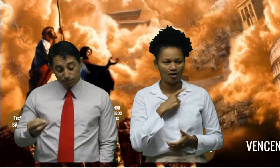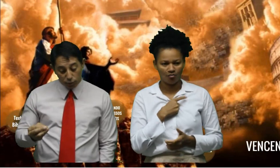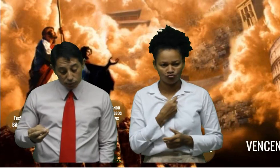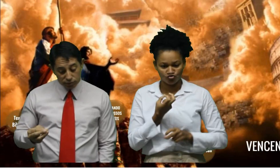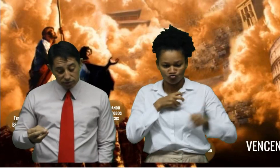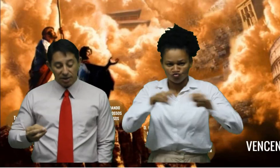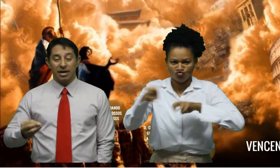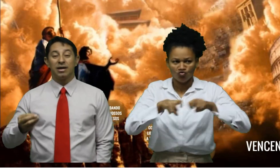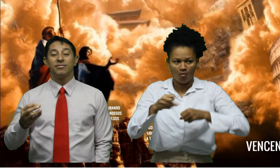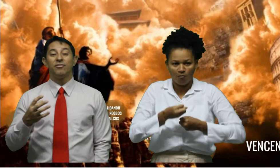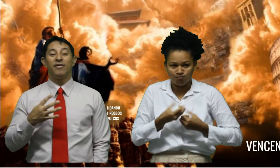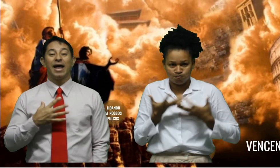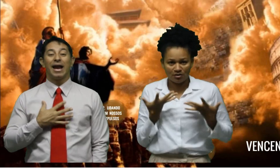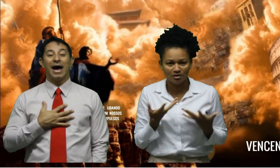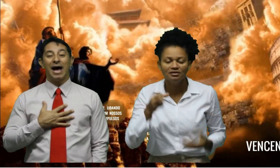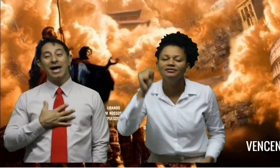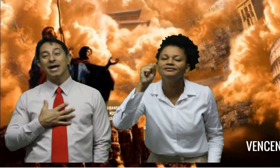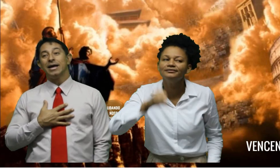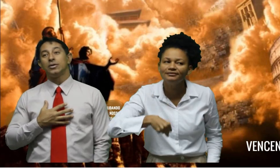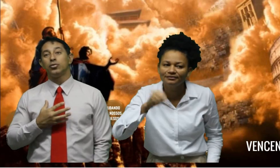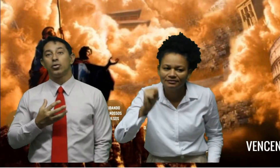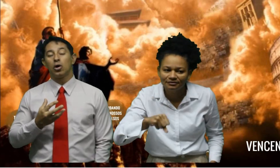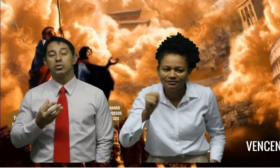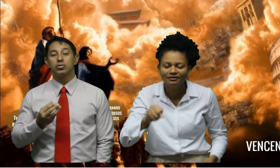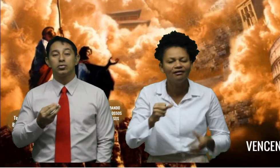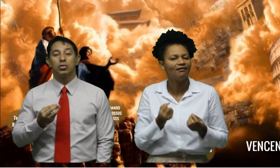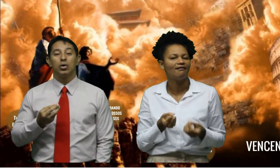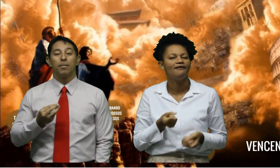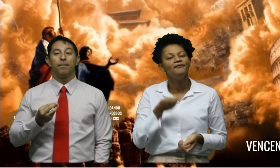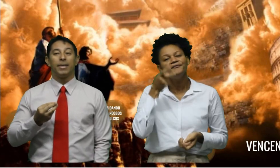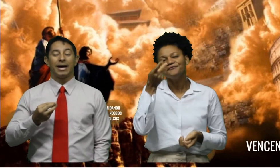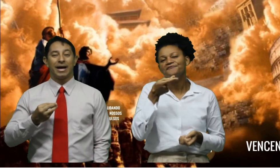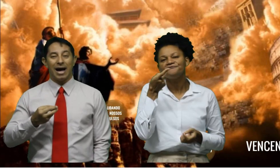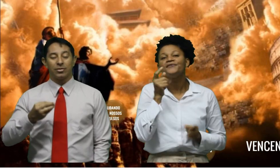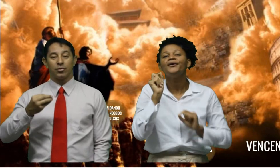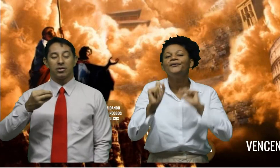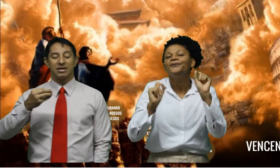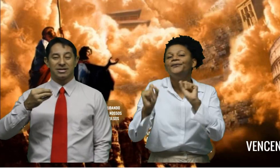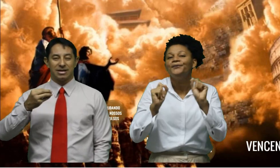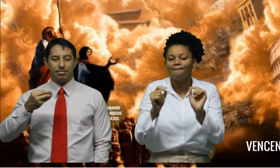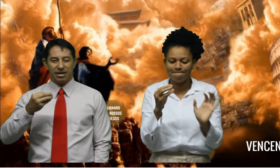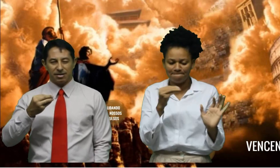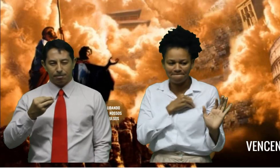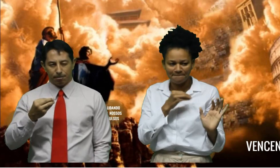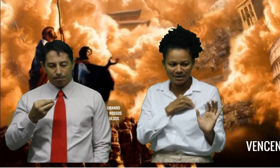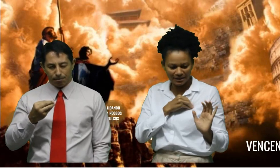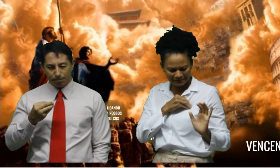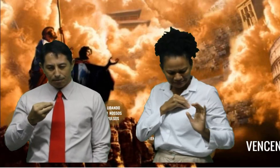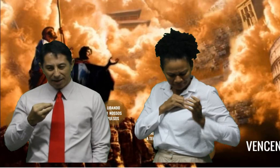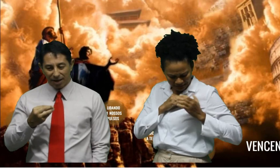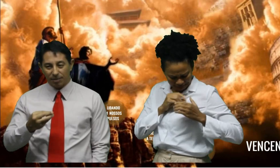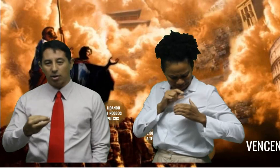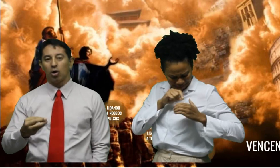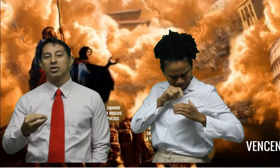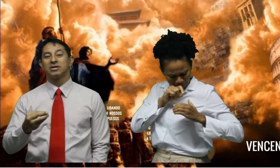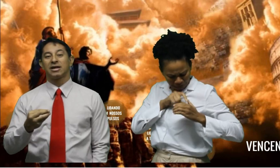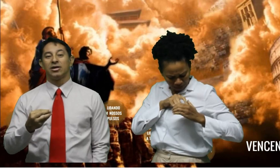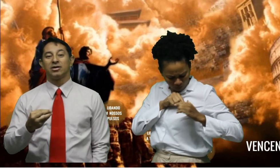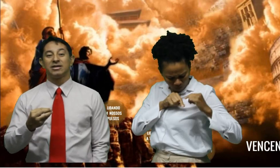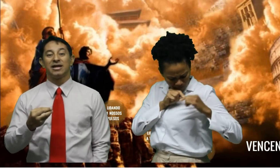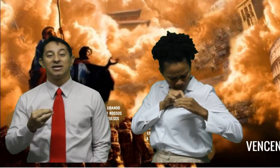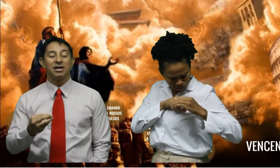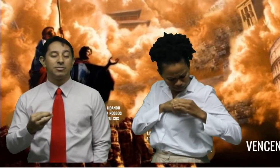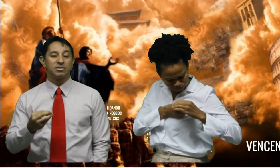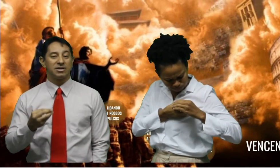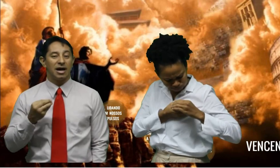esses impulsos, eles vão falar do nosso pecado, nossa semente pecaminosa que